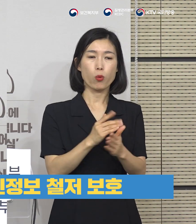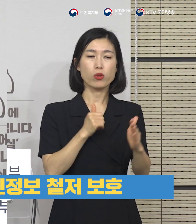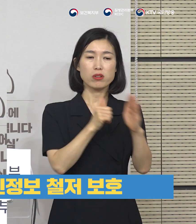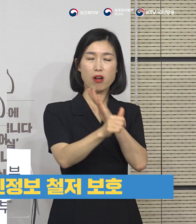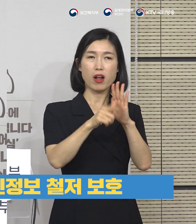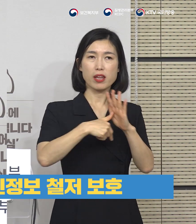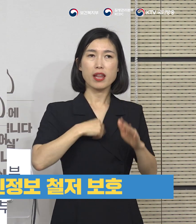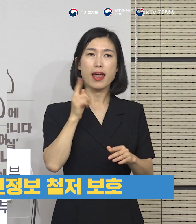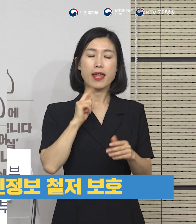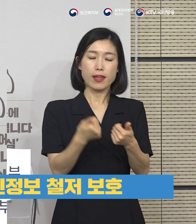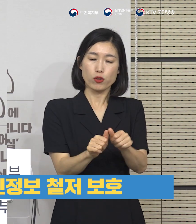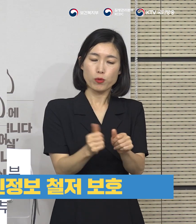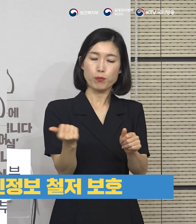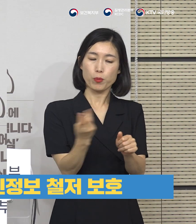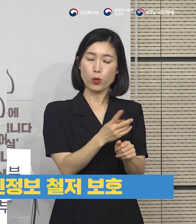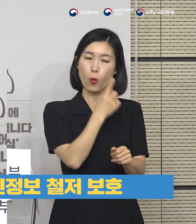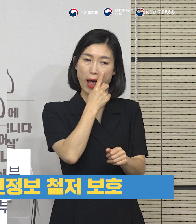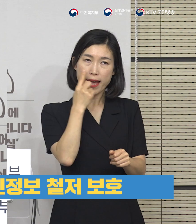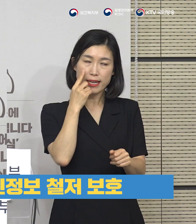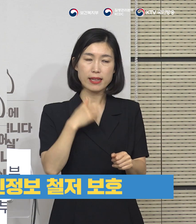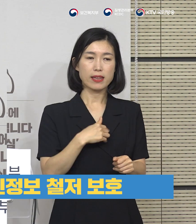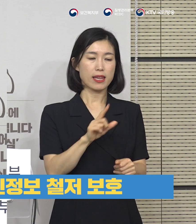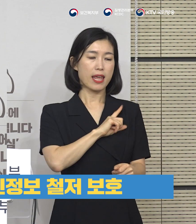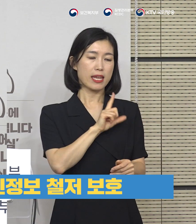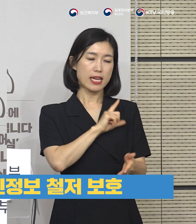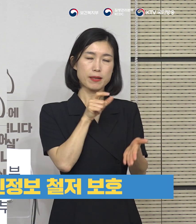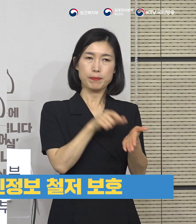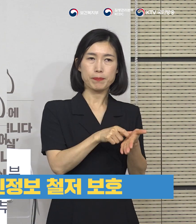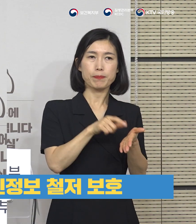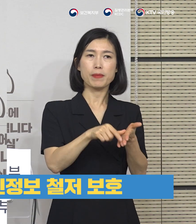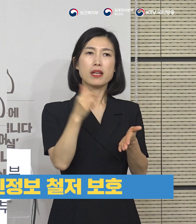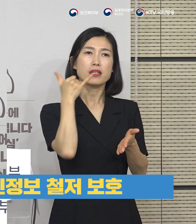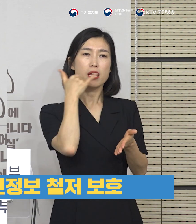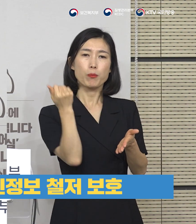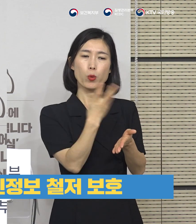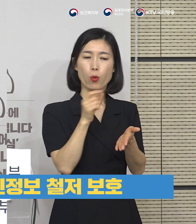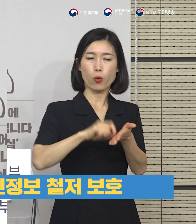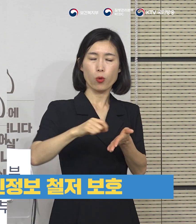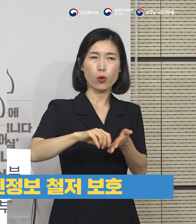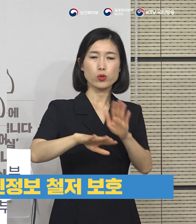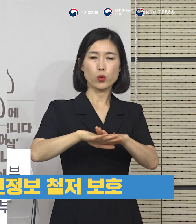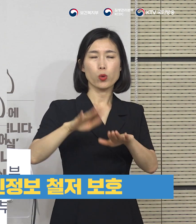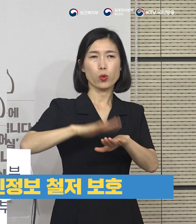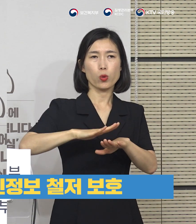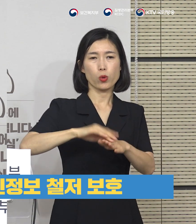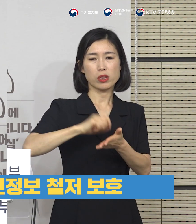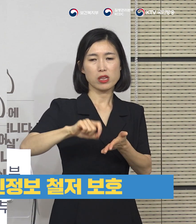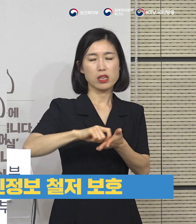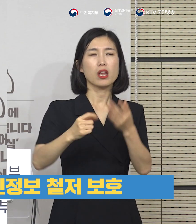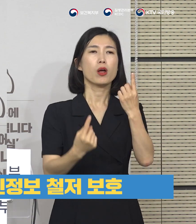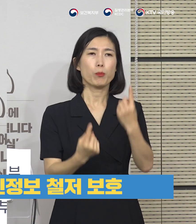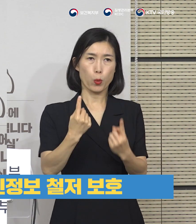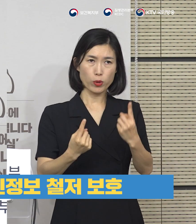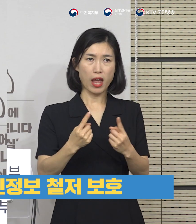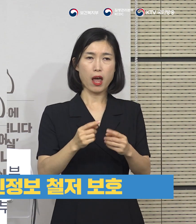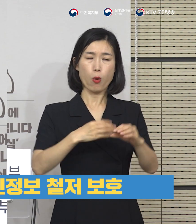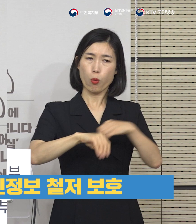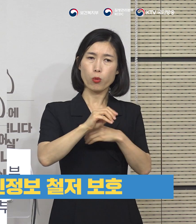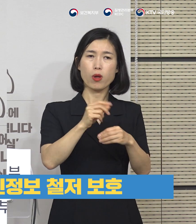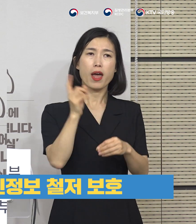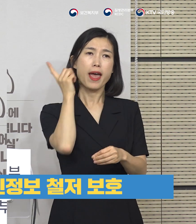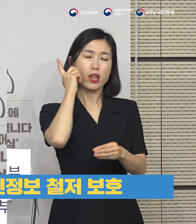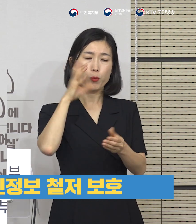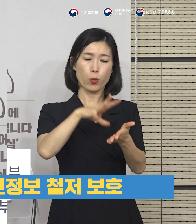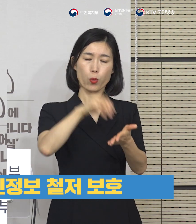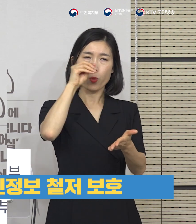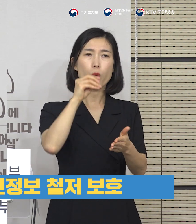확인을 하고 휴대전화 번호를 적거나 인적사항을 적는 경우보다 오히려 QR코드를